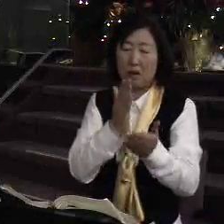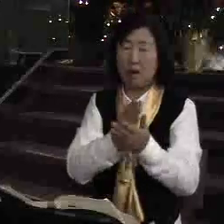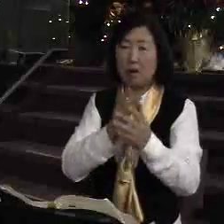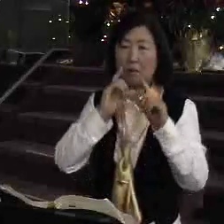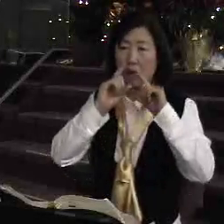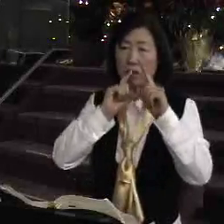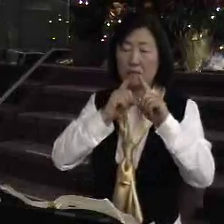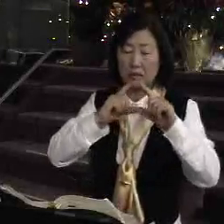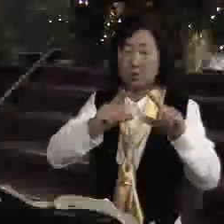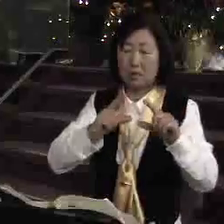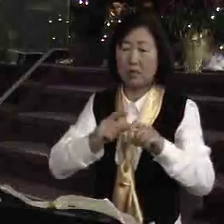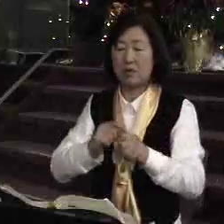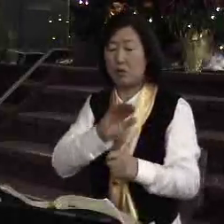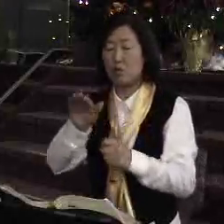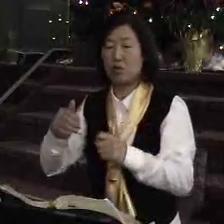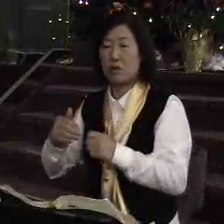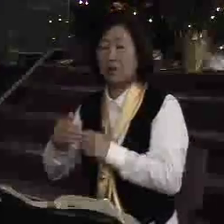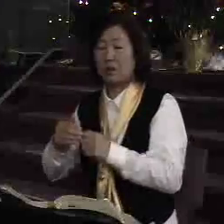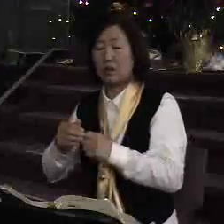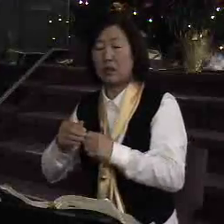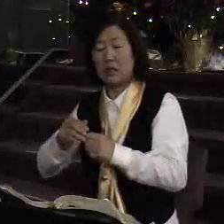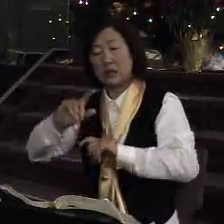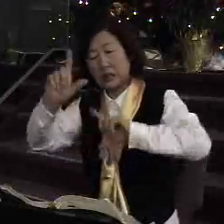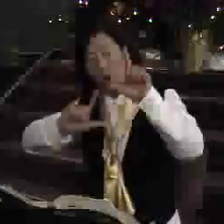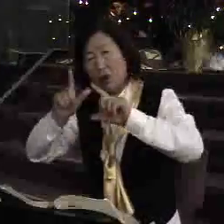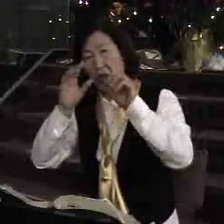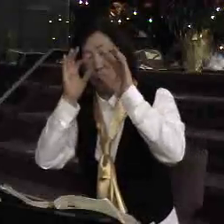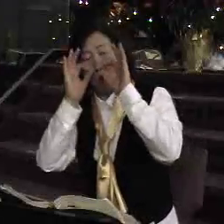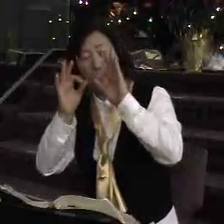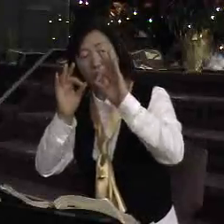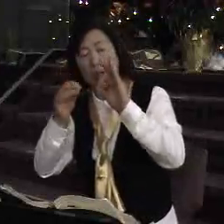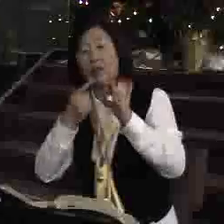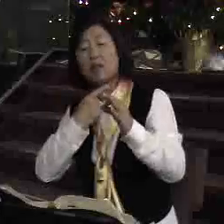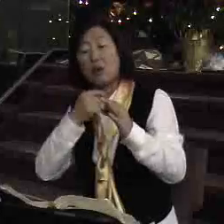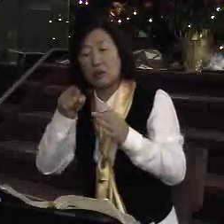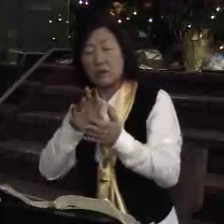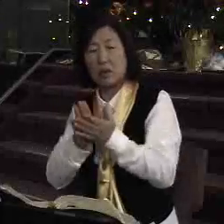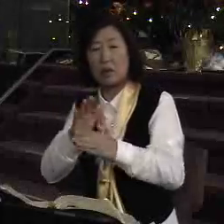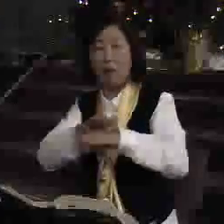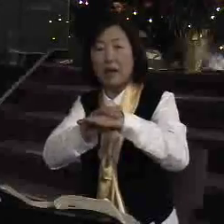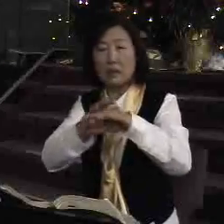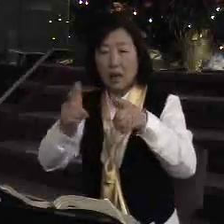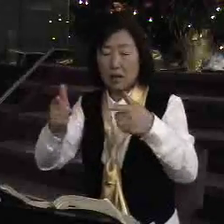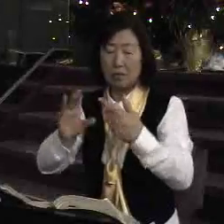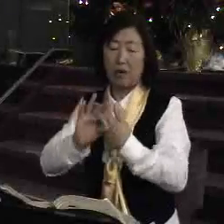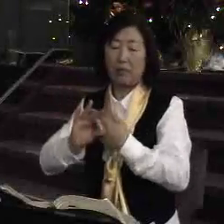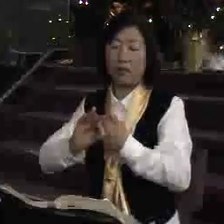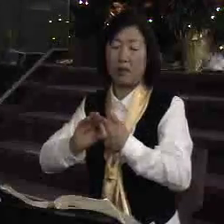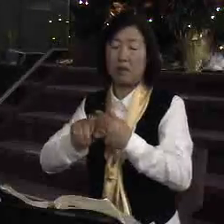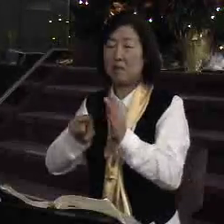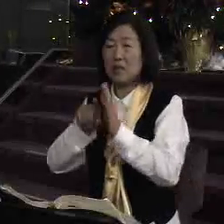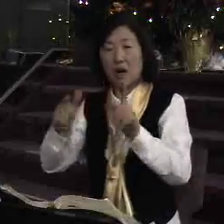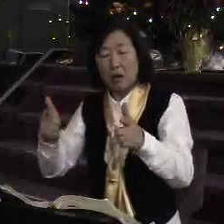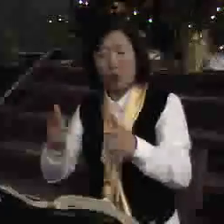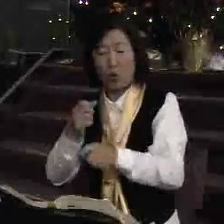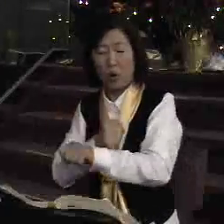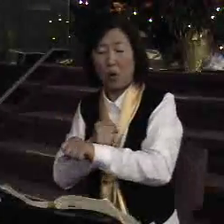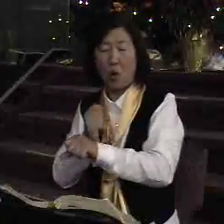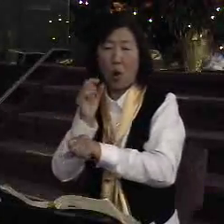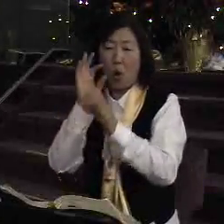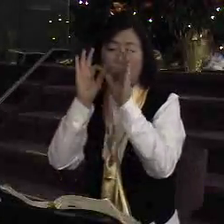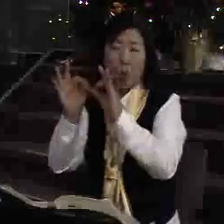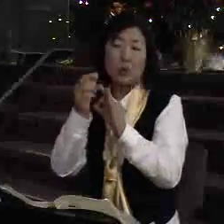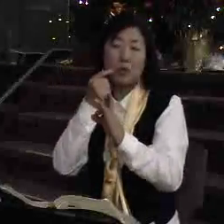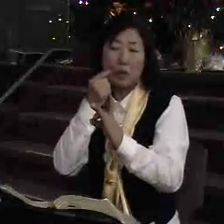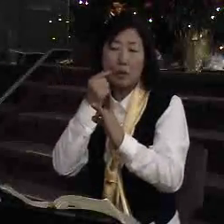말씀한 거예요. 우리의 그런 경향을 보셨던 겁니다. 만지지 않으면 안 믿으려고 하고 보지